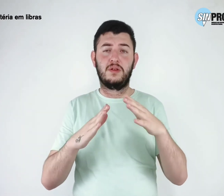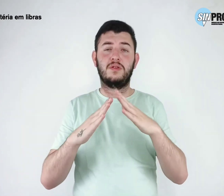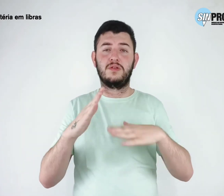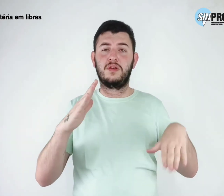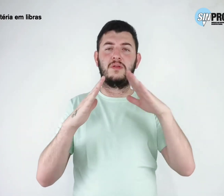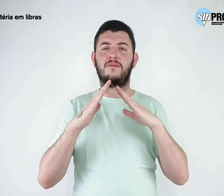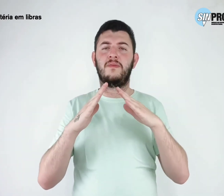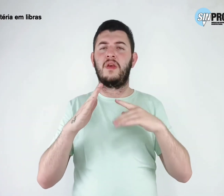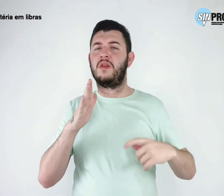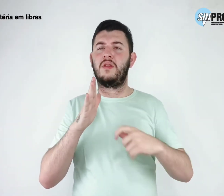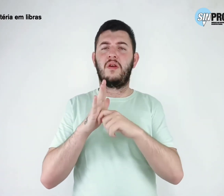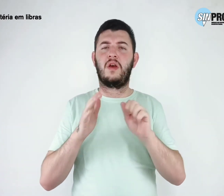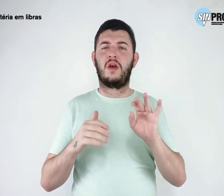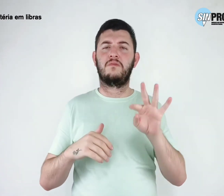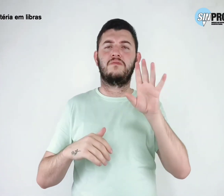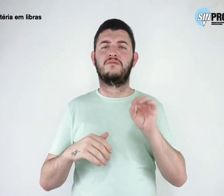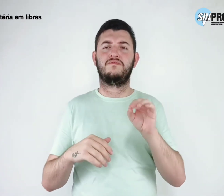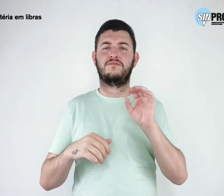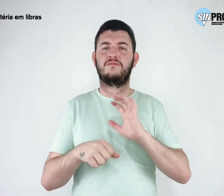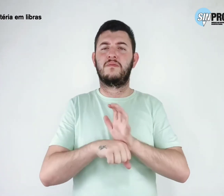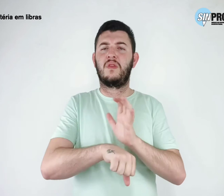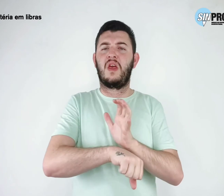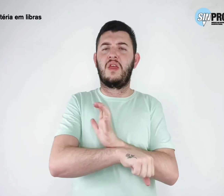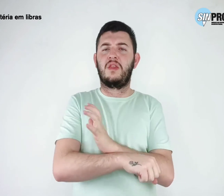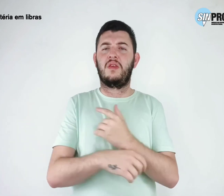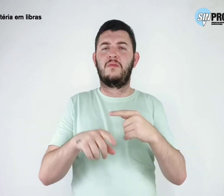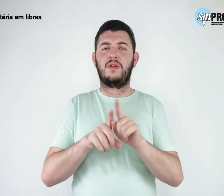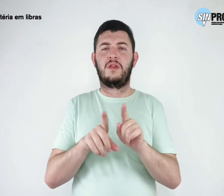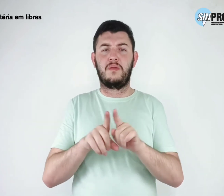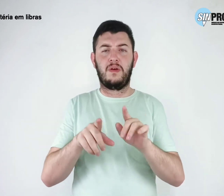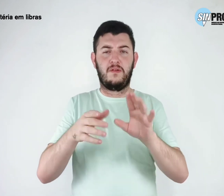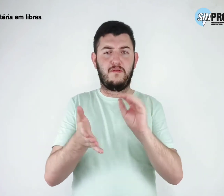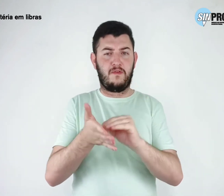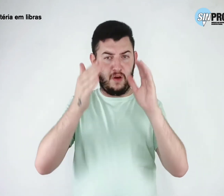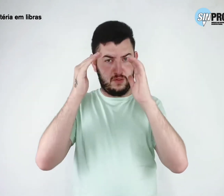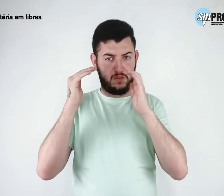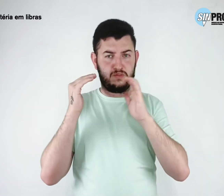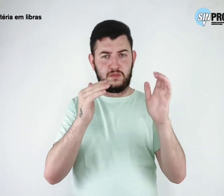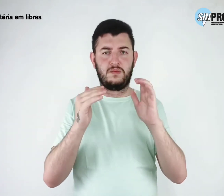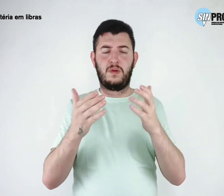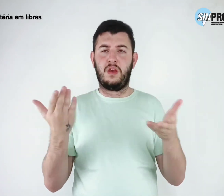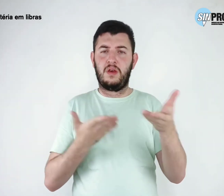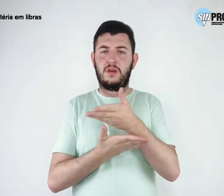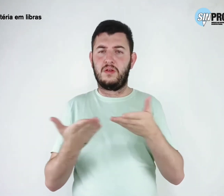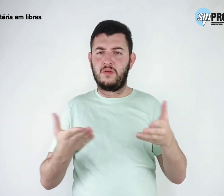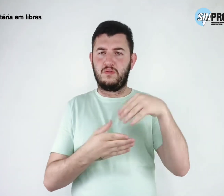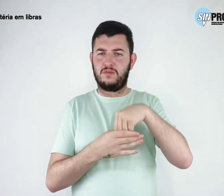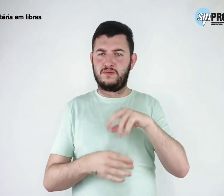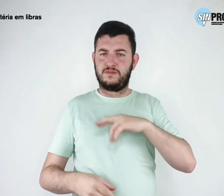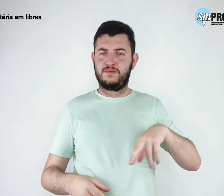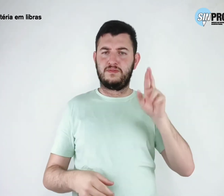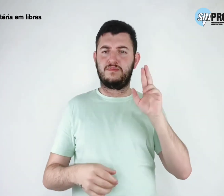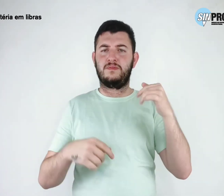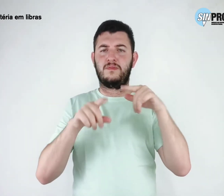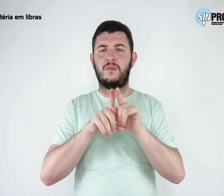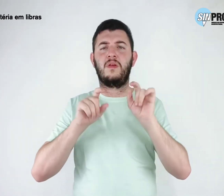de racismo e intolerância religiosa. As autoridades afro-tradicionais